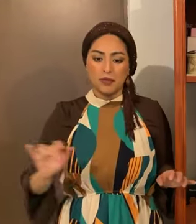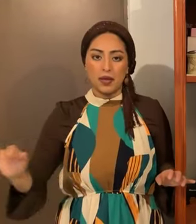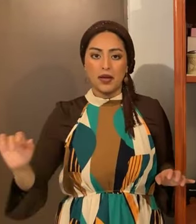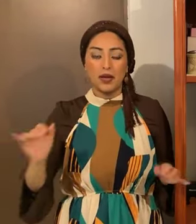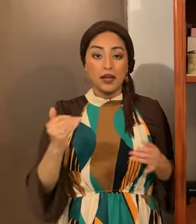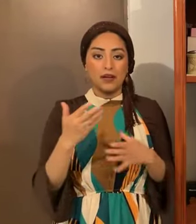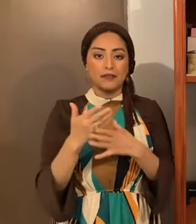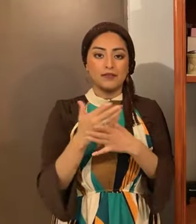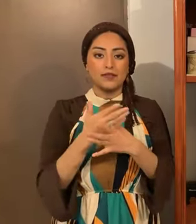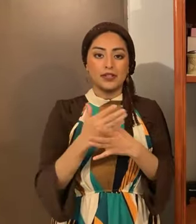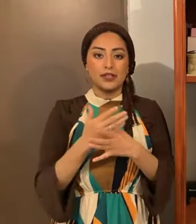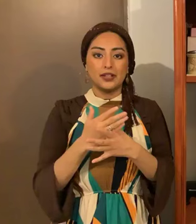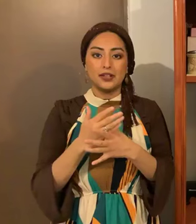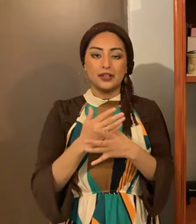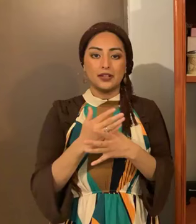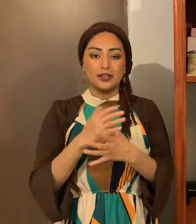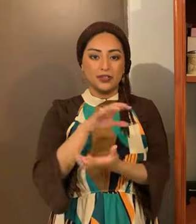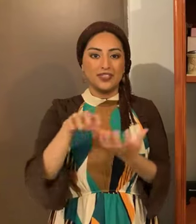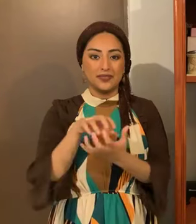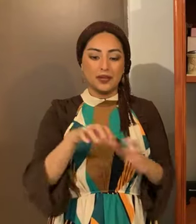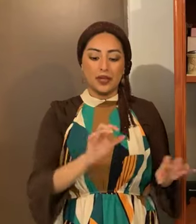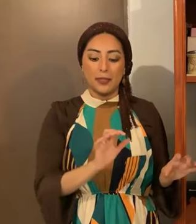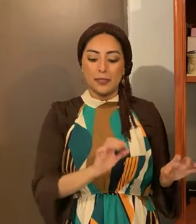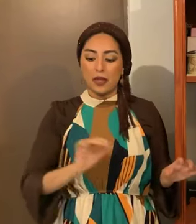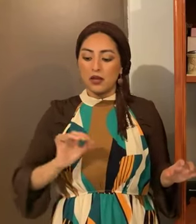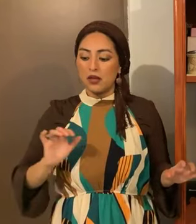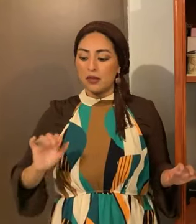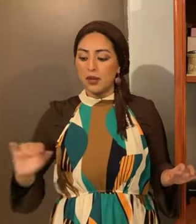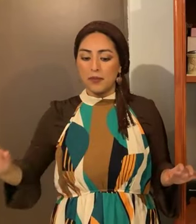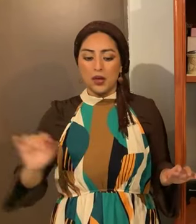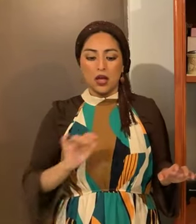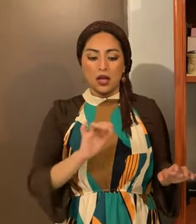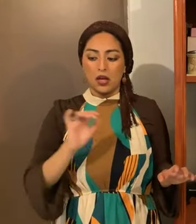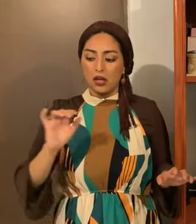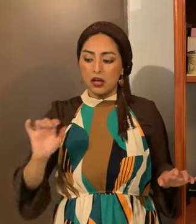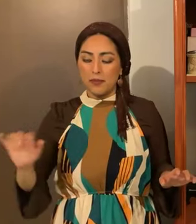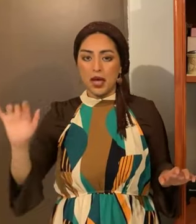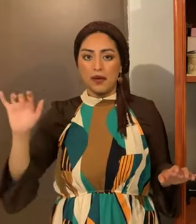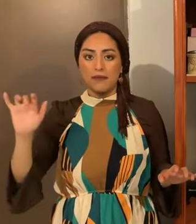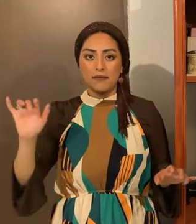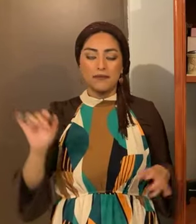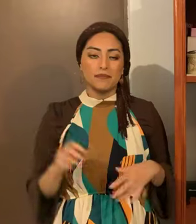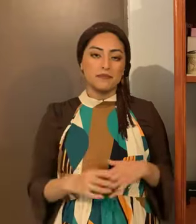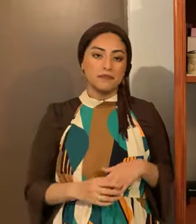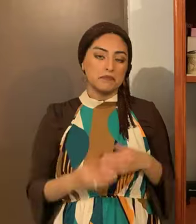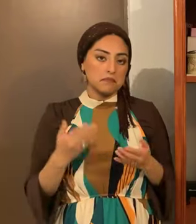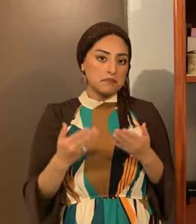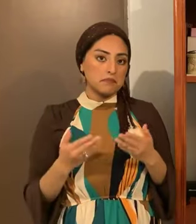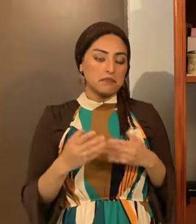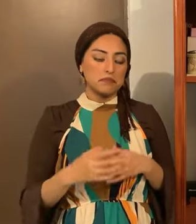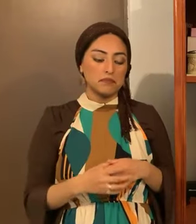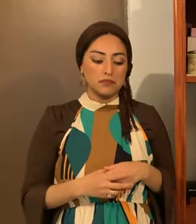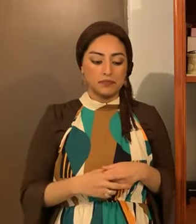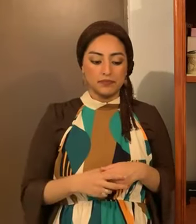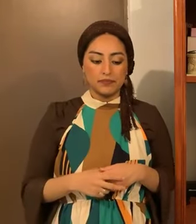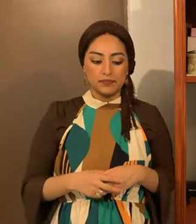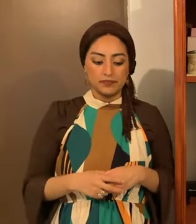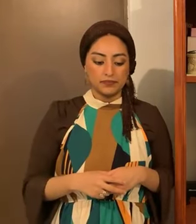Yod, Hei, Vav, Hei. Esa es una forma, ¿no? Es un patrón